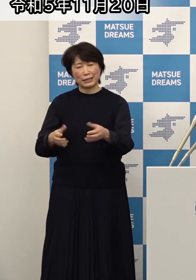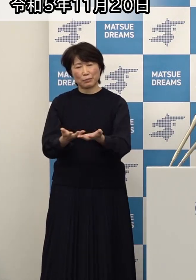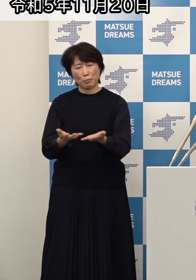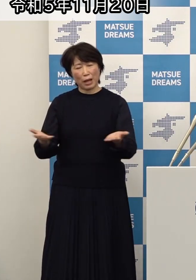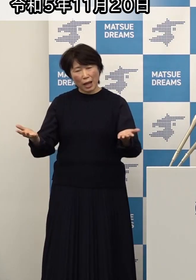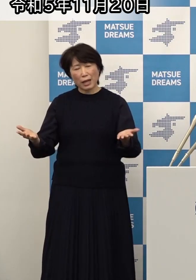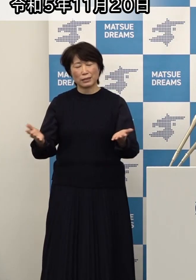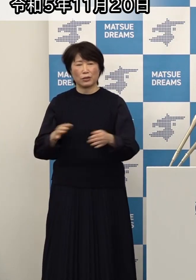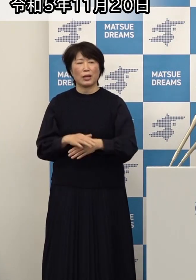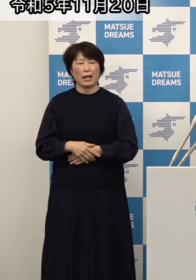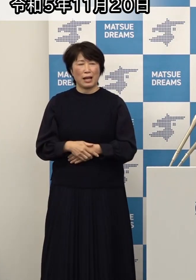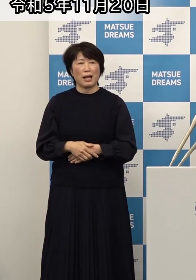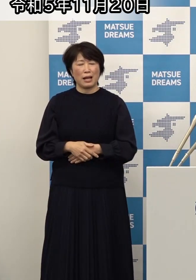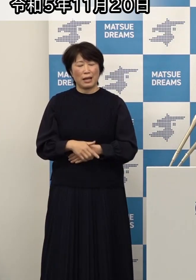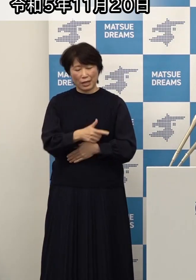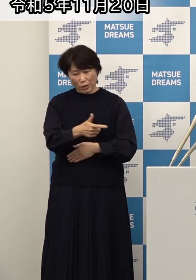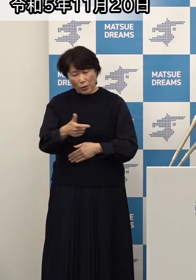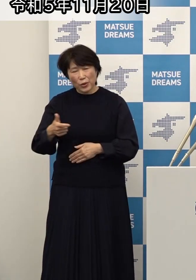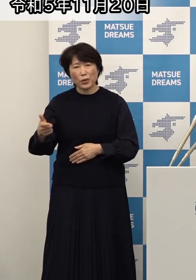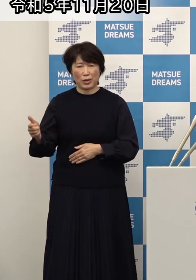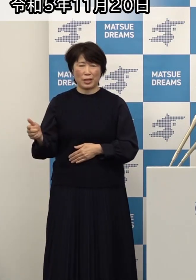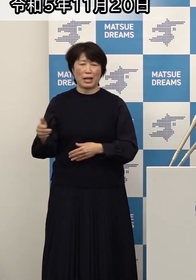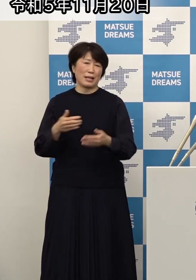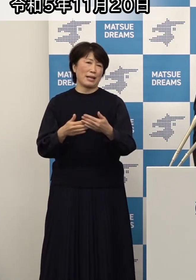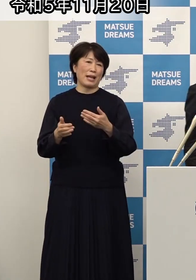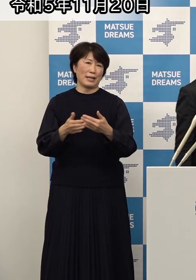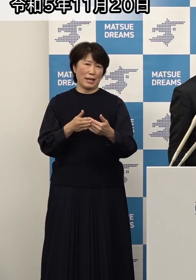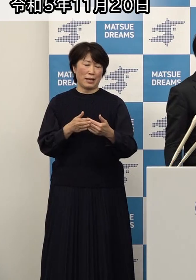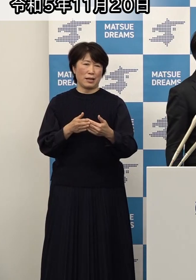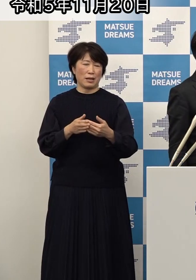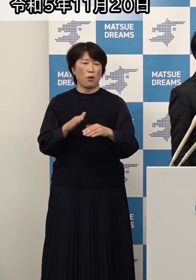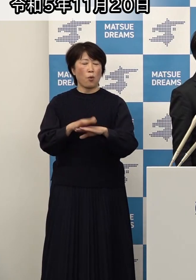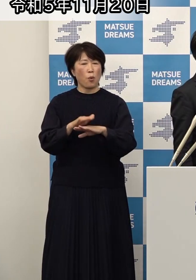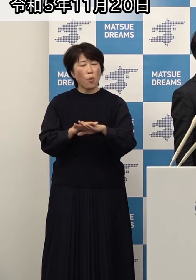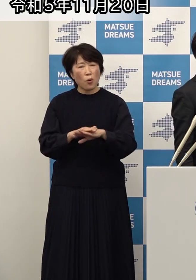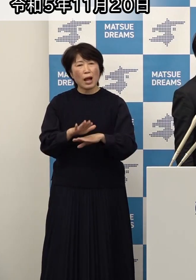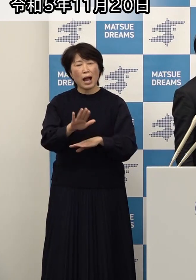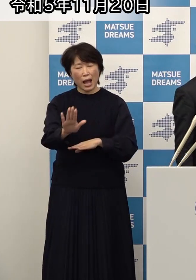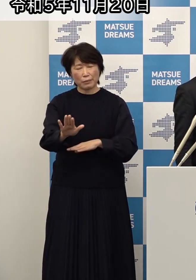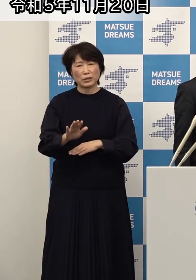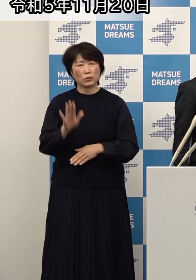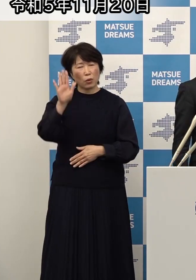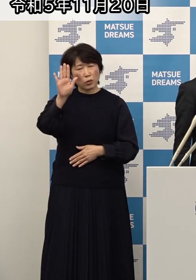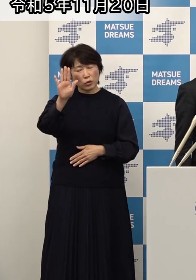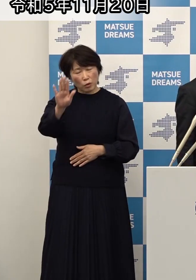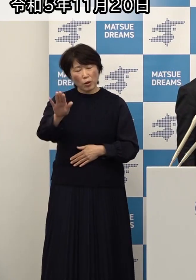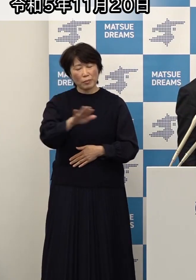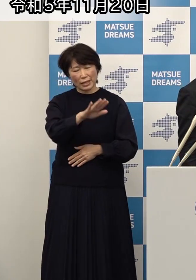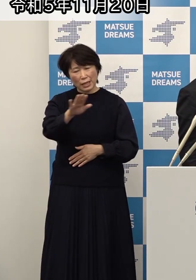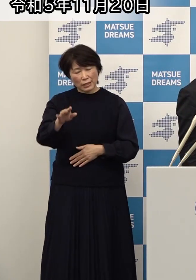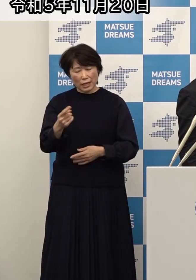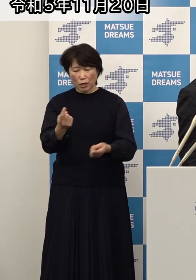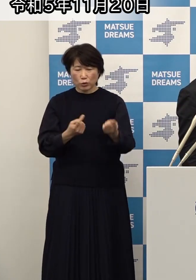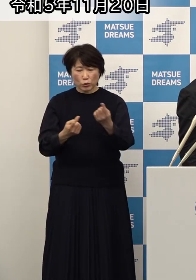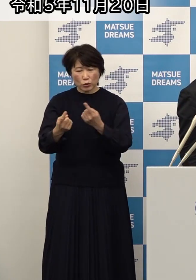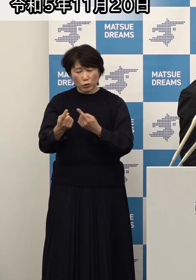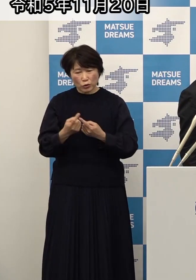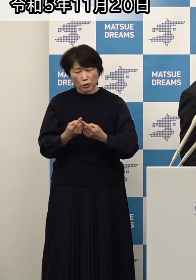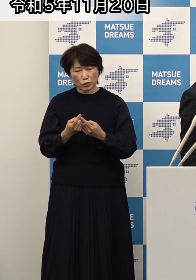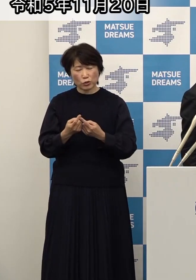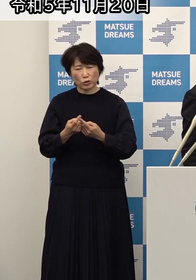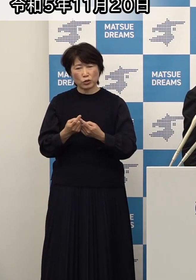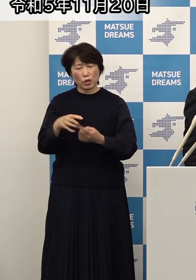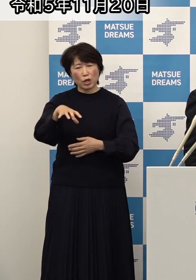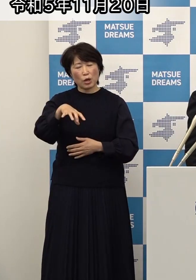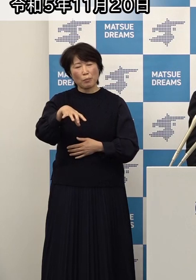会などにすでに実績として使っていただいておりまして、今後もたくさんの皆さんに、に来ていただける新潮社とすべく、日常